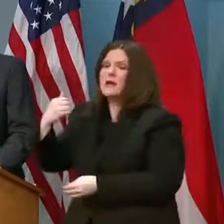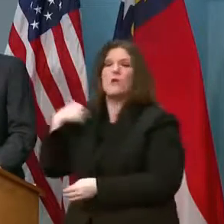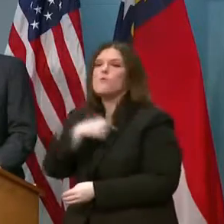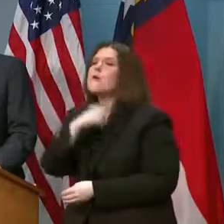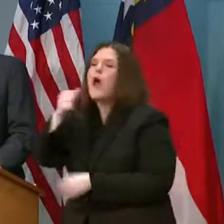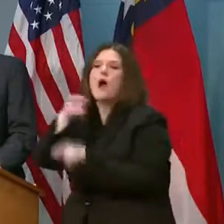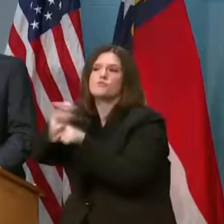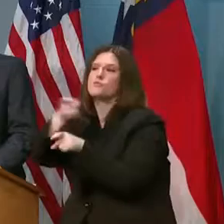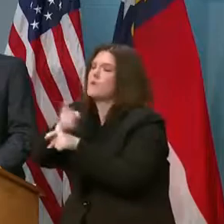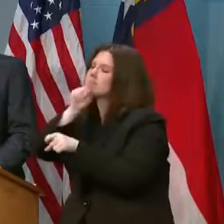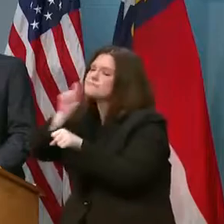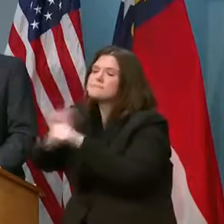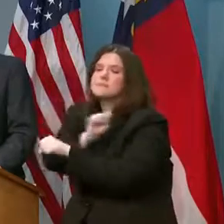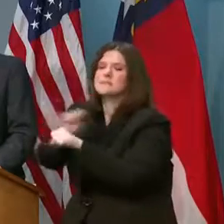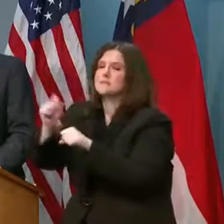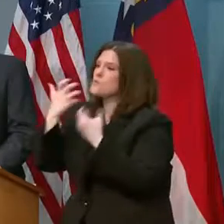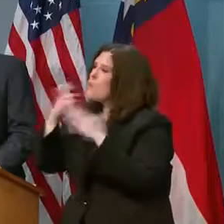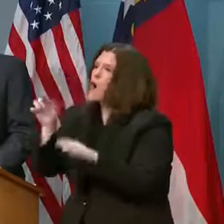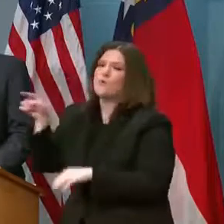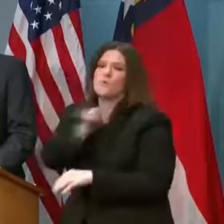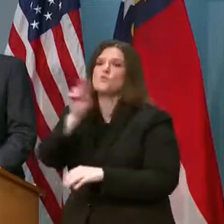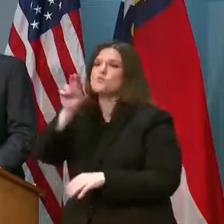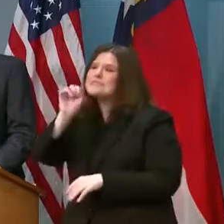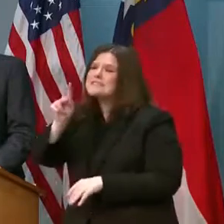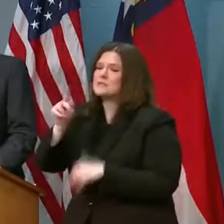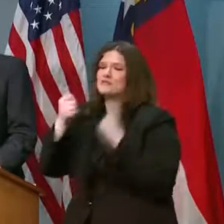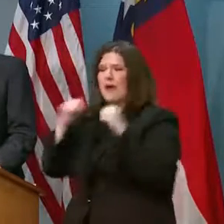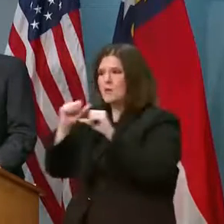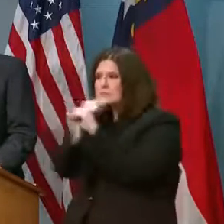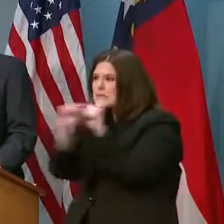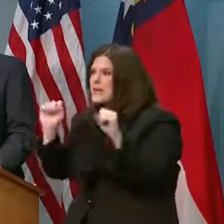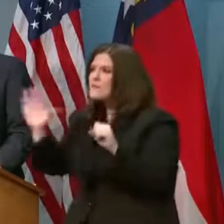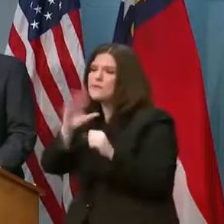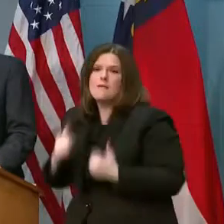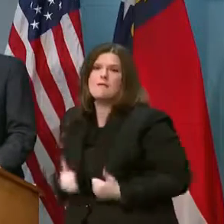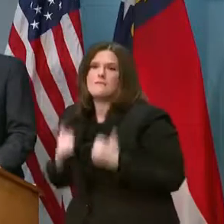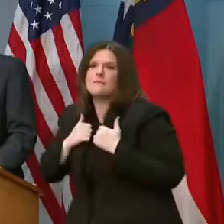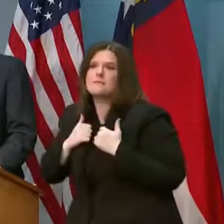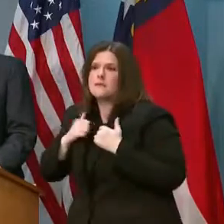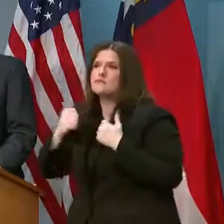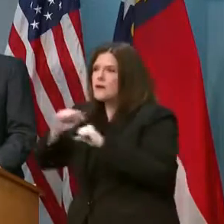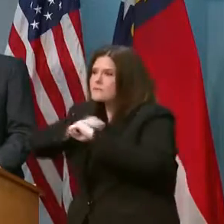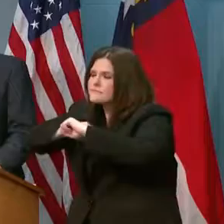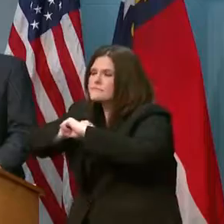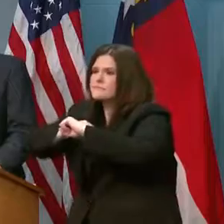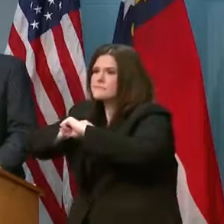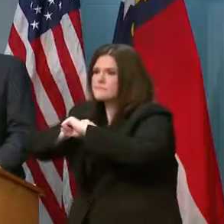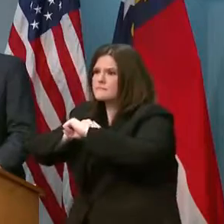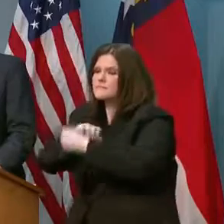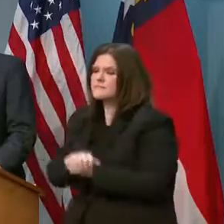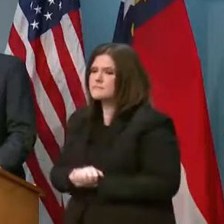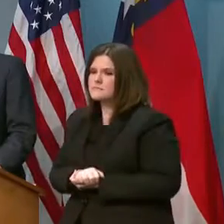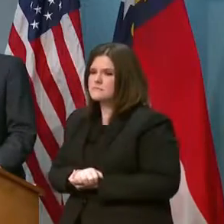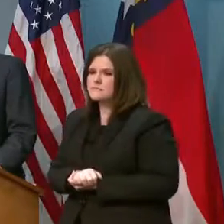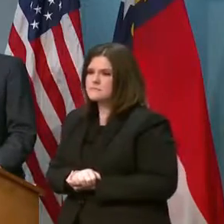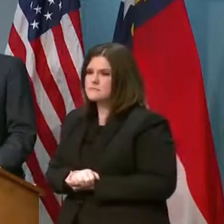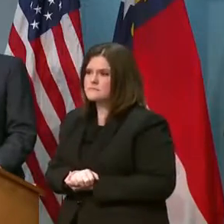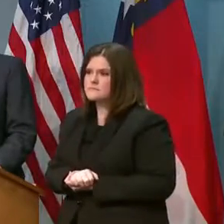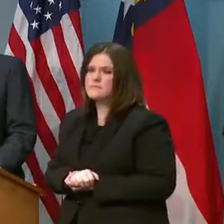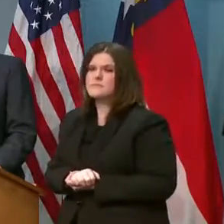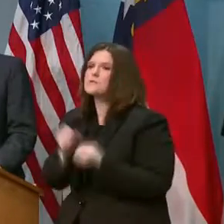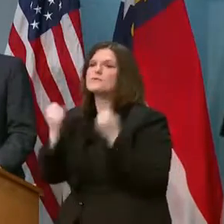sean imprudentes y no pongan en peligro la vida de otras personas que deban arriesgarse para salvarles a ustedes por haber tomado malas